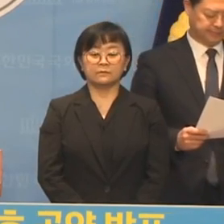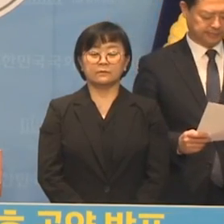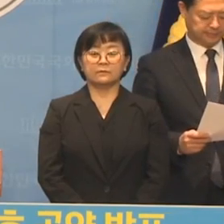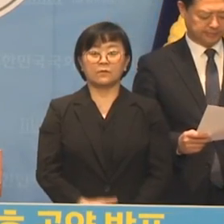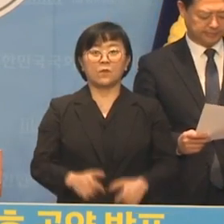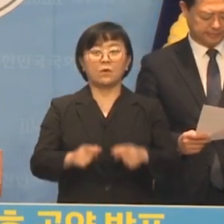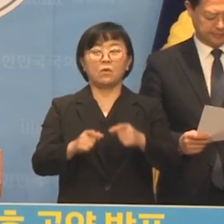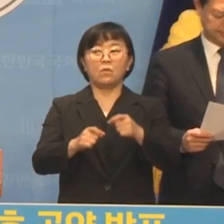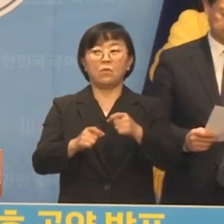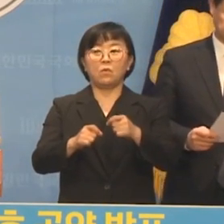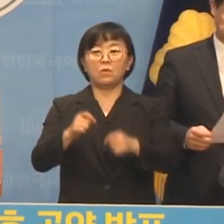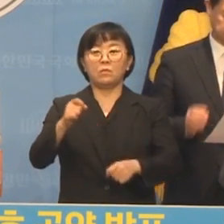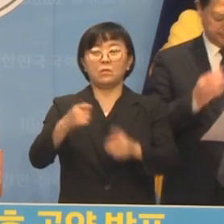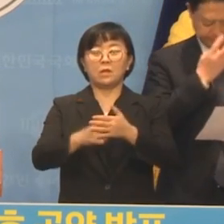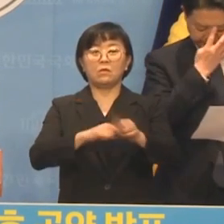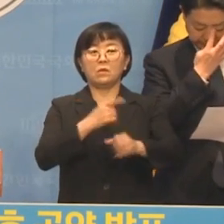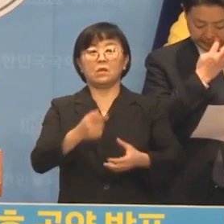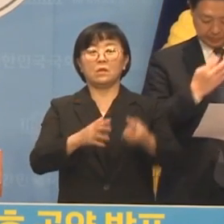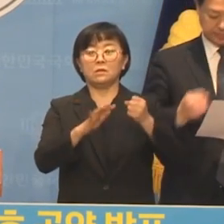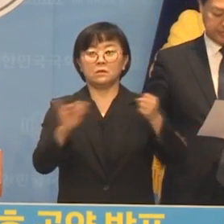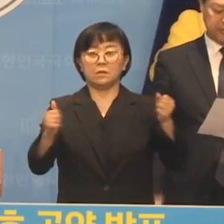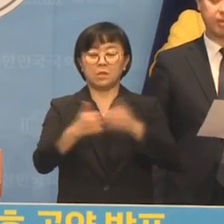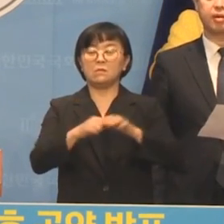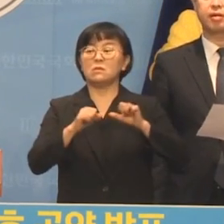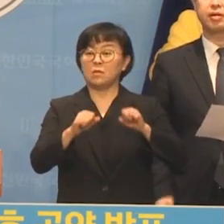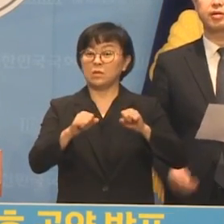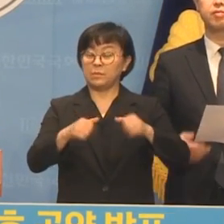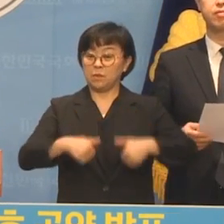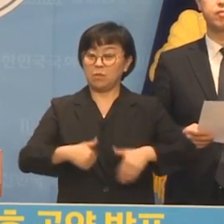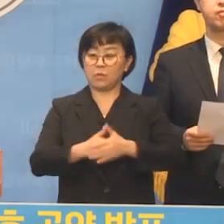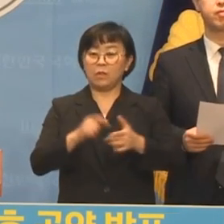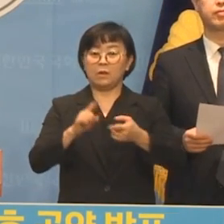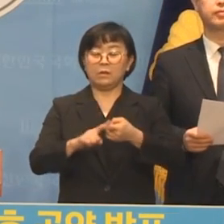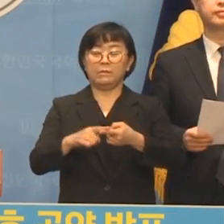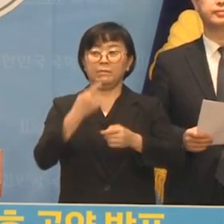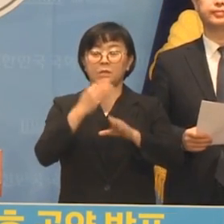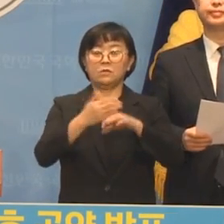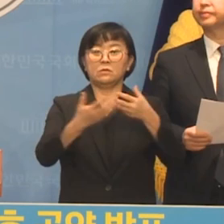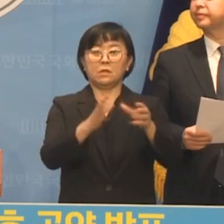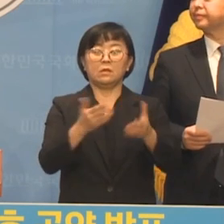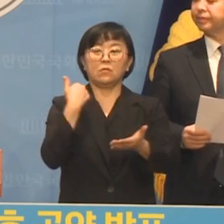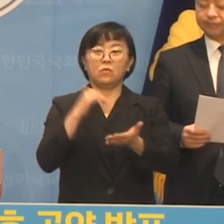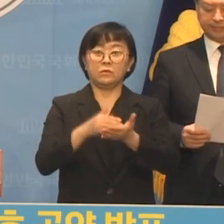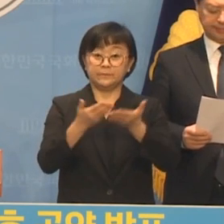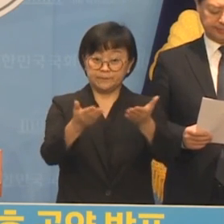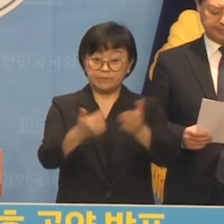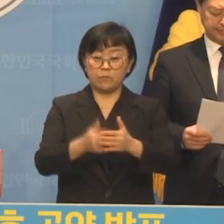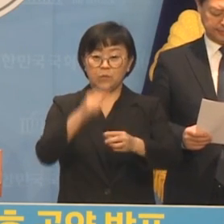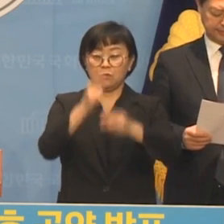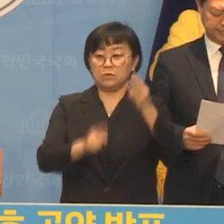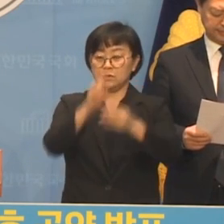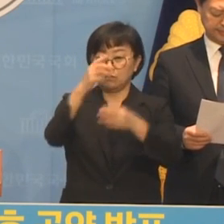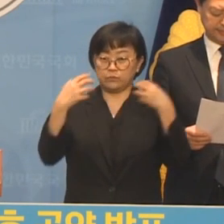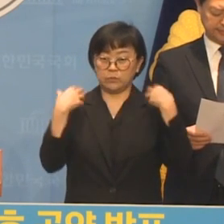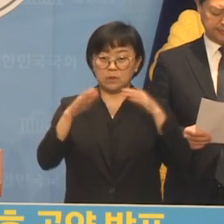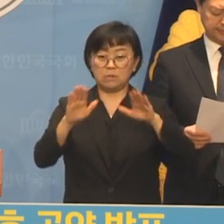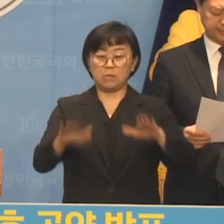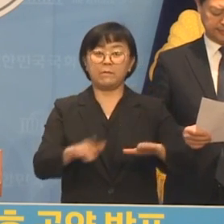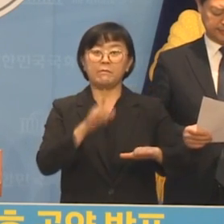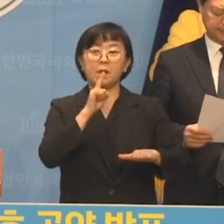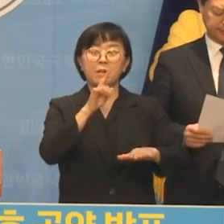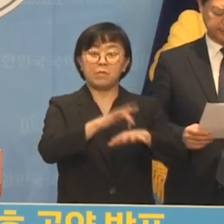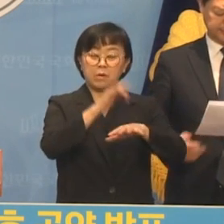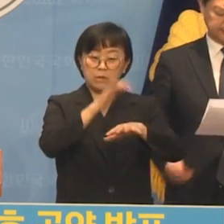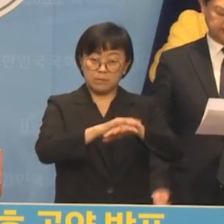수십 년 숨은 카르텔 청산 유보금 민주당이 돌려드리겠습니다. 윤석열 정권은